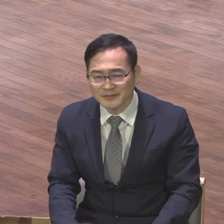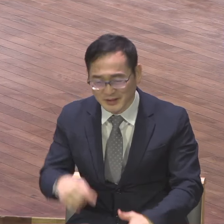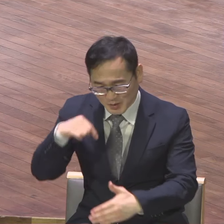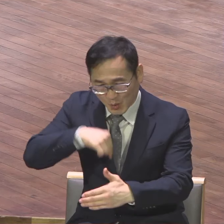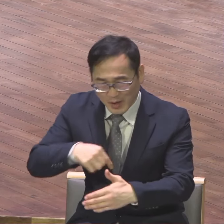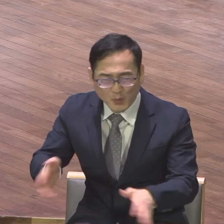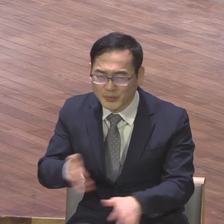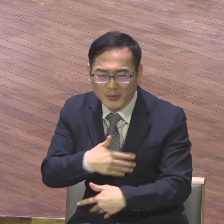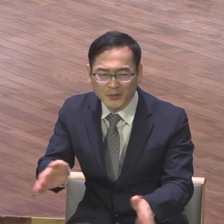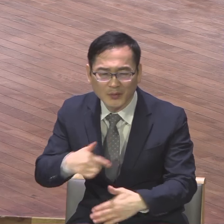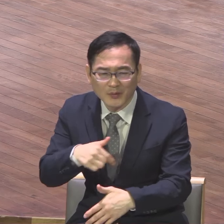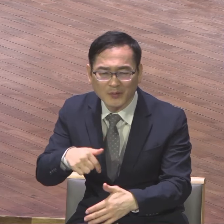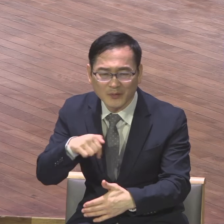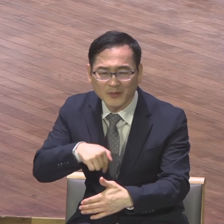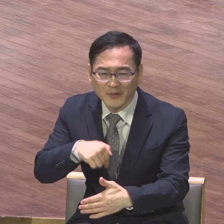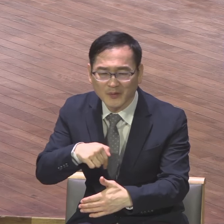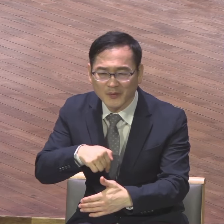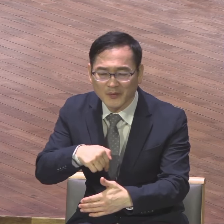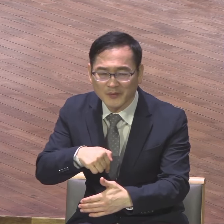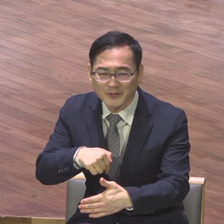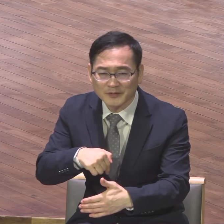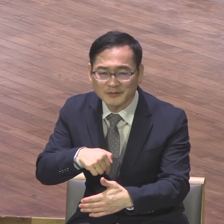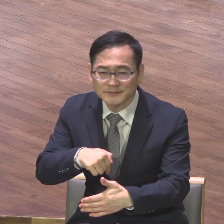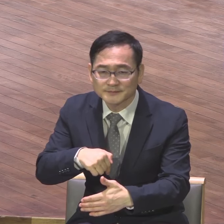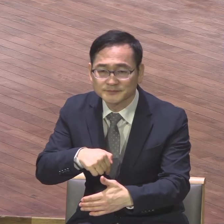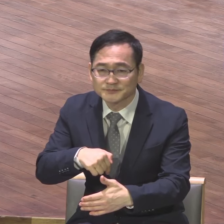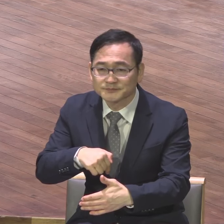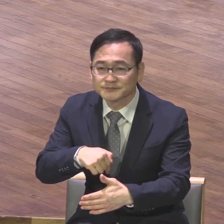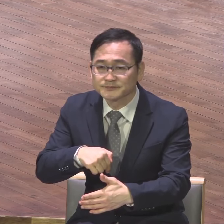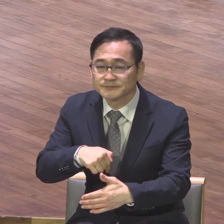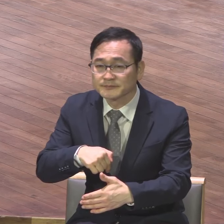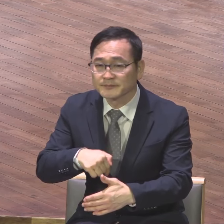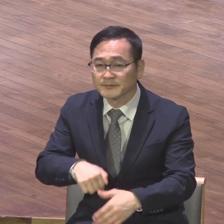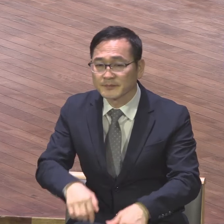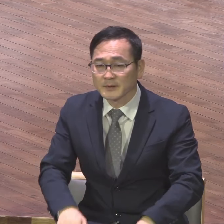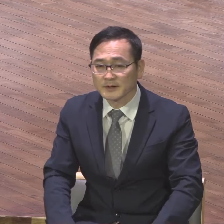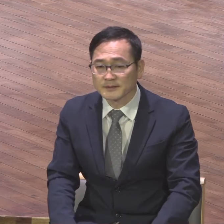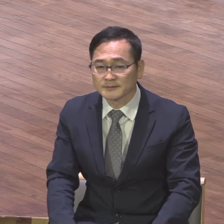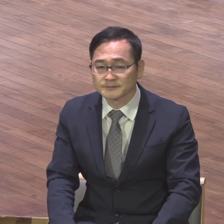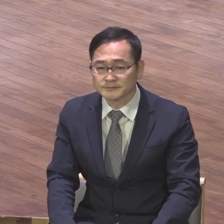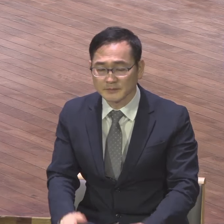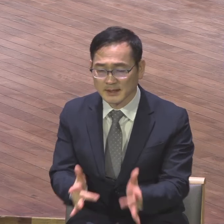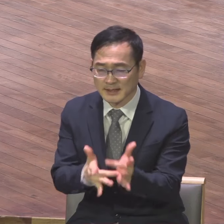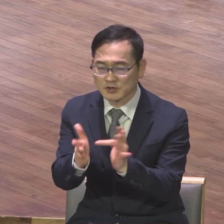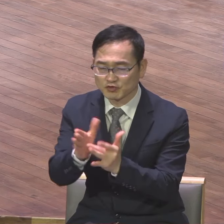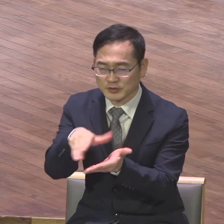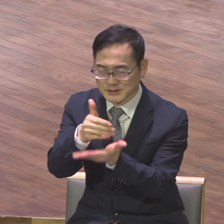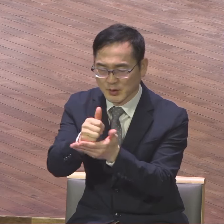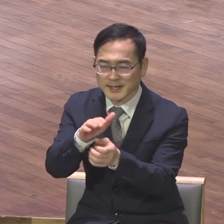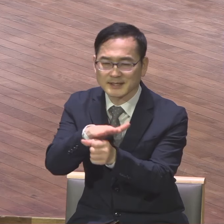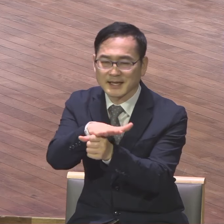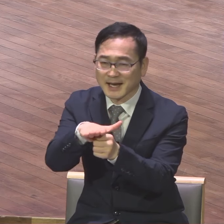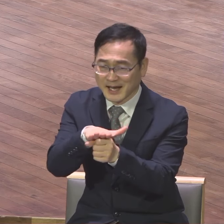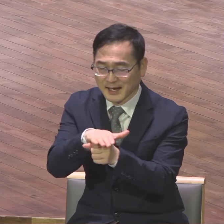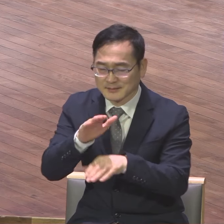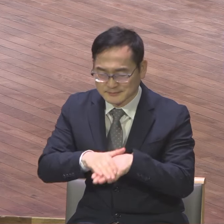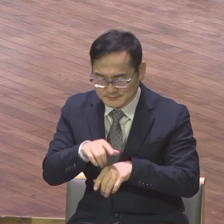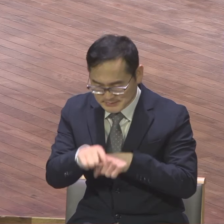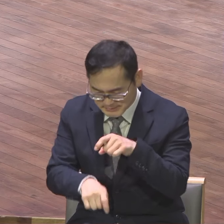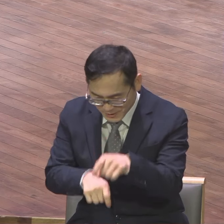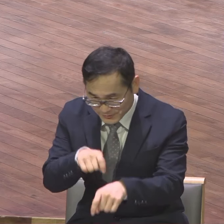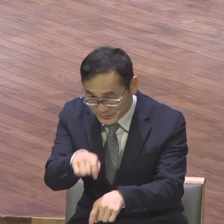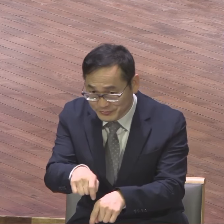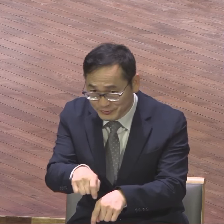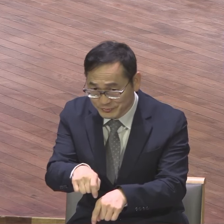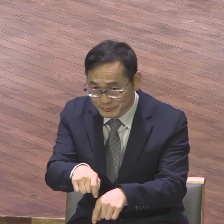사도 요한은 오늘 본문 통해서 우리가 사실적으로 예수 그리스도의 사랑을 실천하면